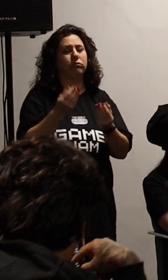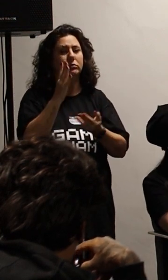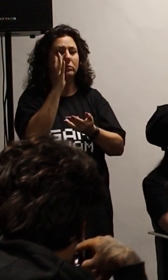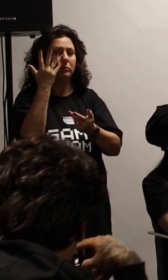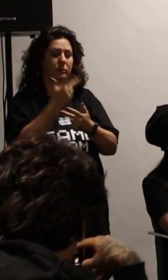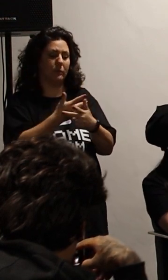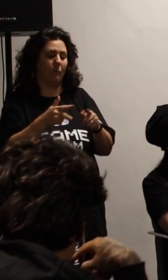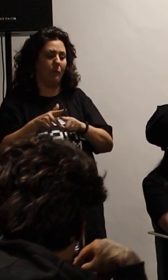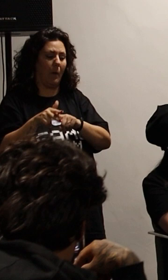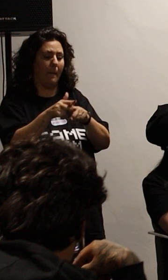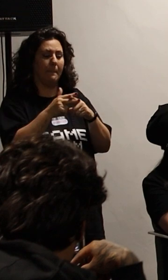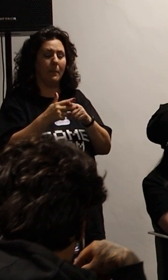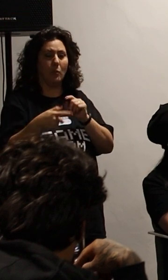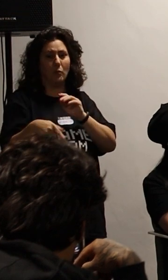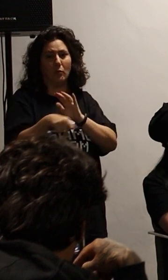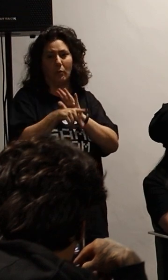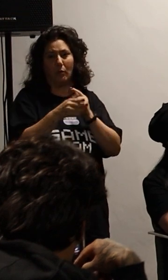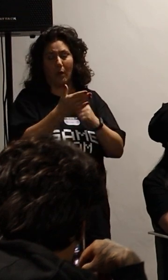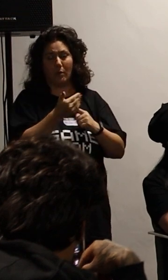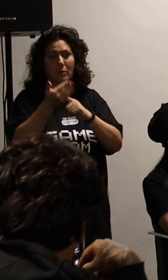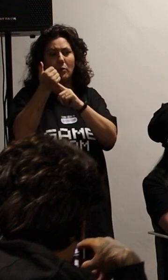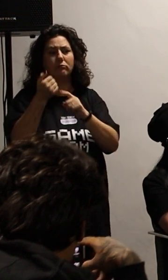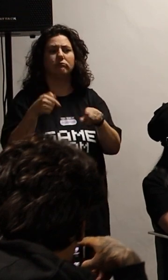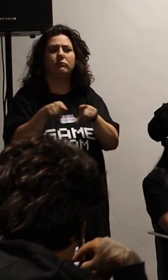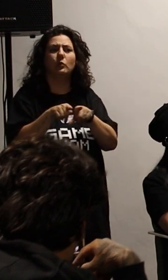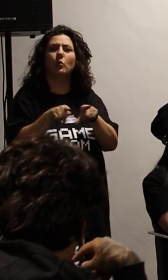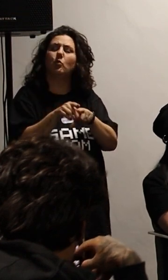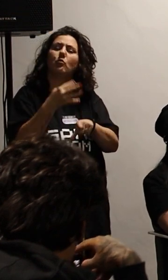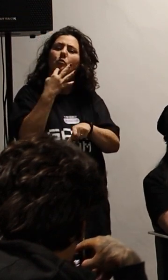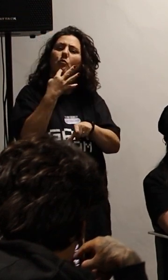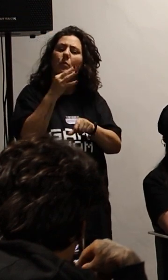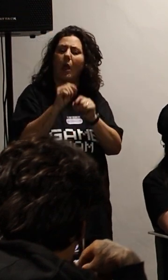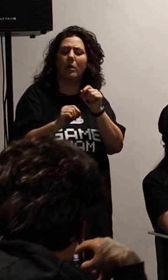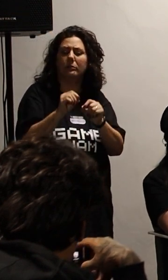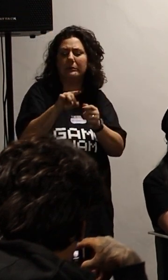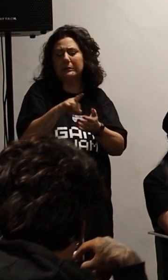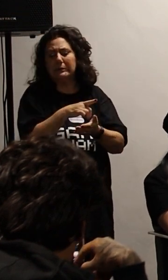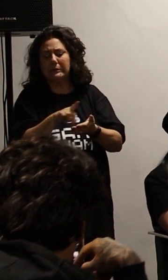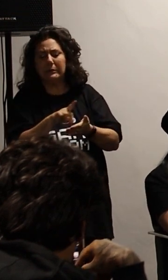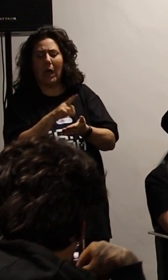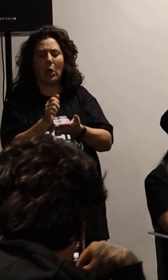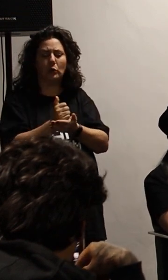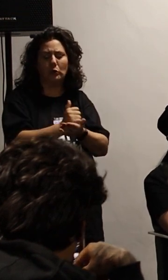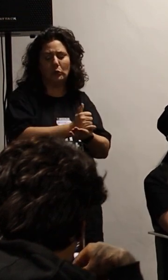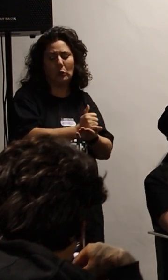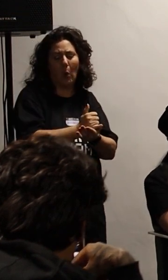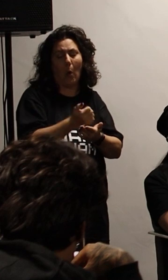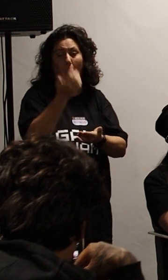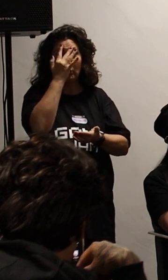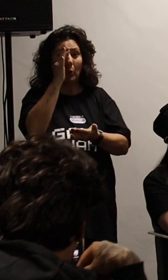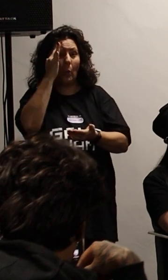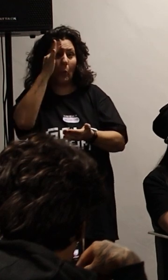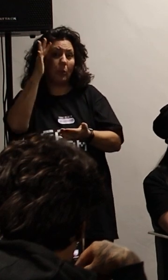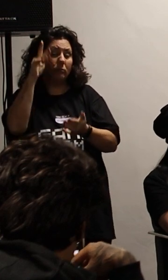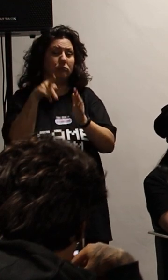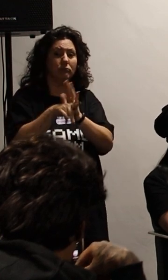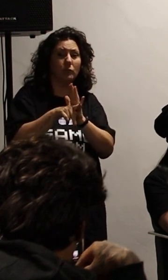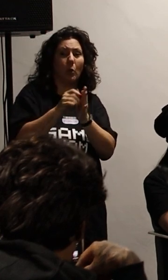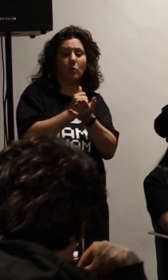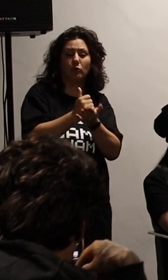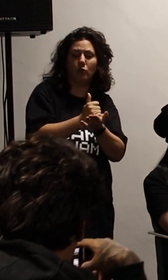né? E também o conhecimento do design de jogos, né? E aí você vai estudar a teoria dos jogos, você vai entender como